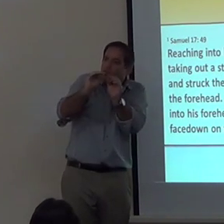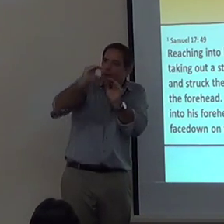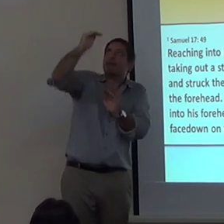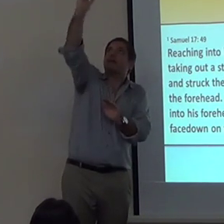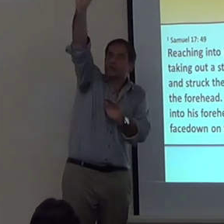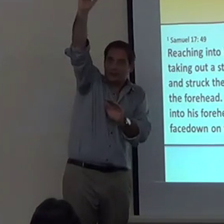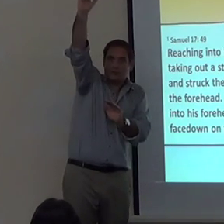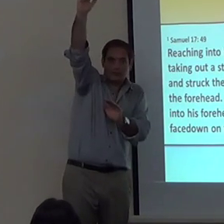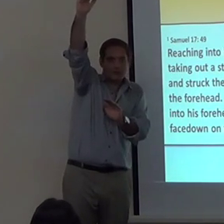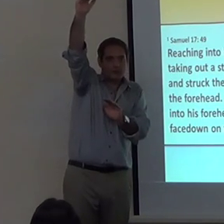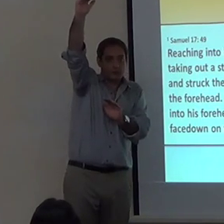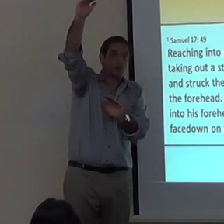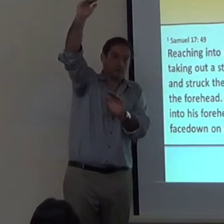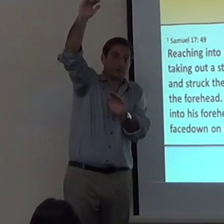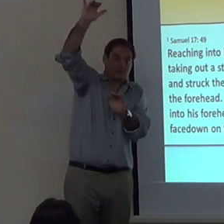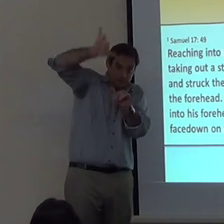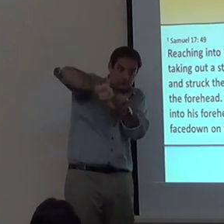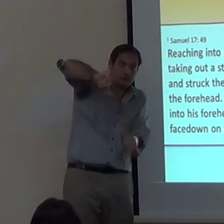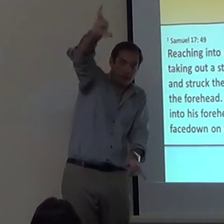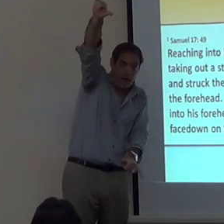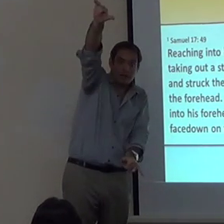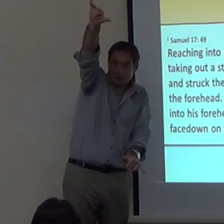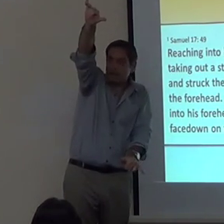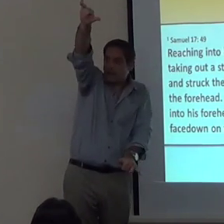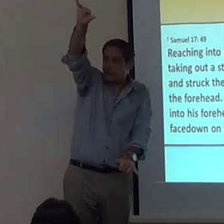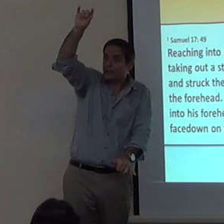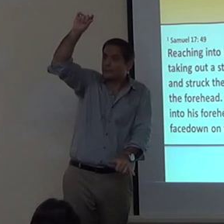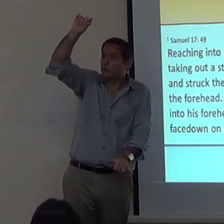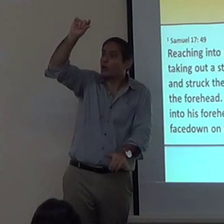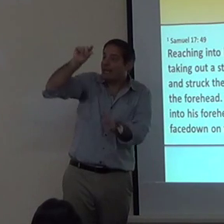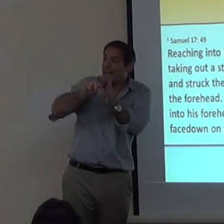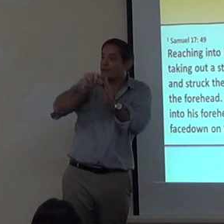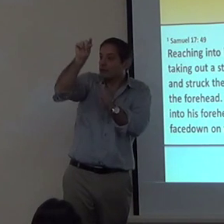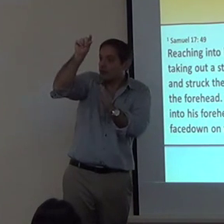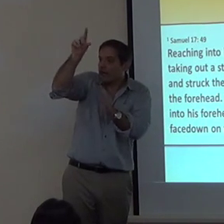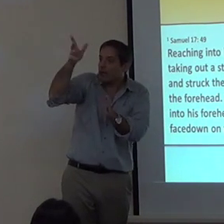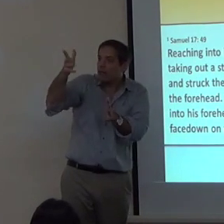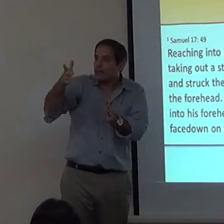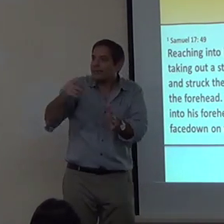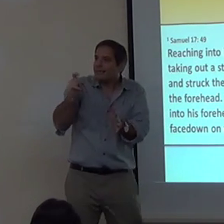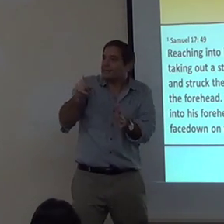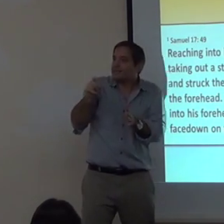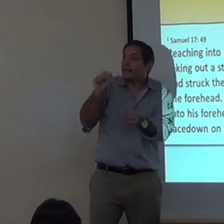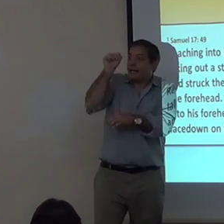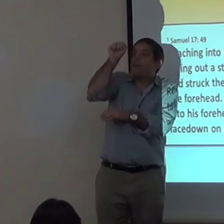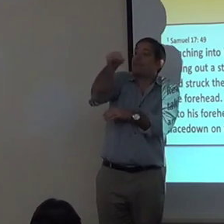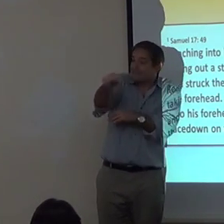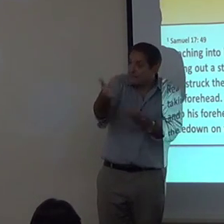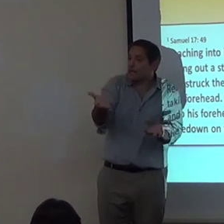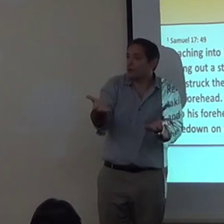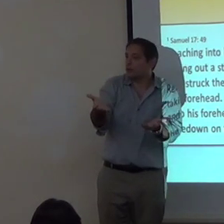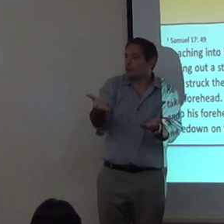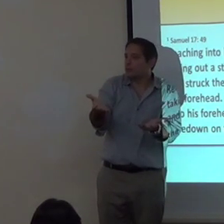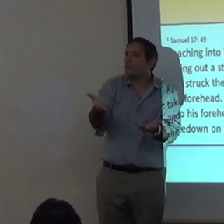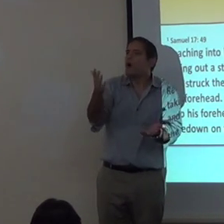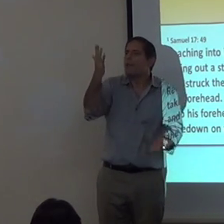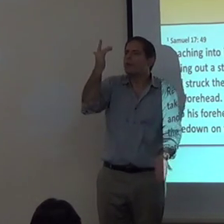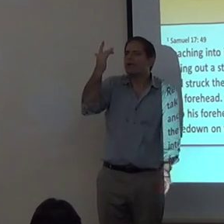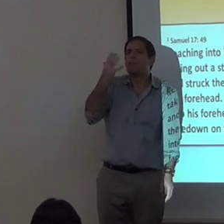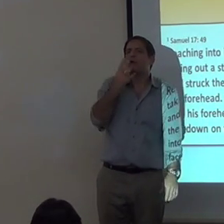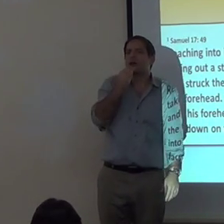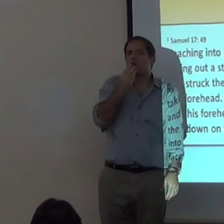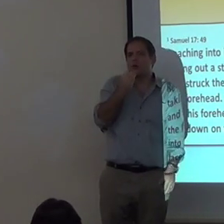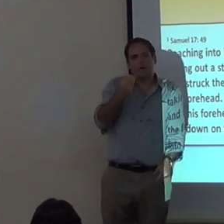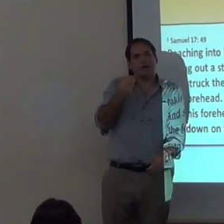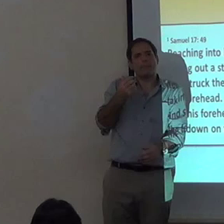un poquitito más alto, ¿no? Alto, ahí, Goliat, ¿ok? Y él necesita que vencerlo.